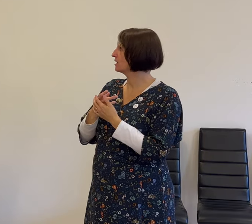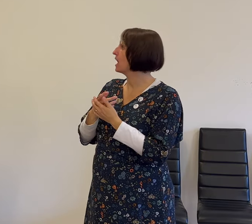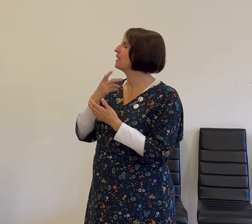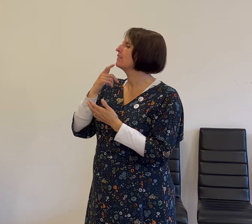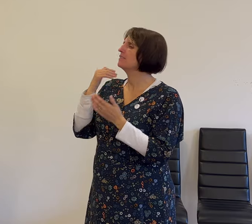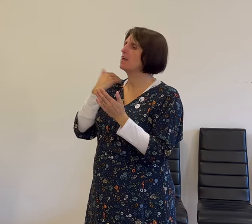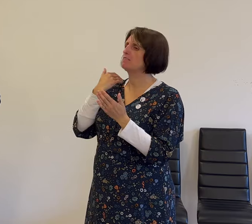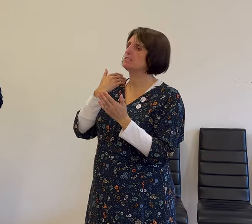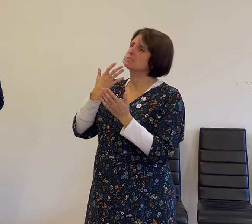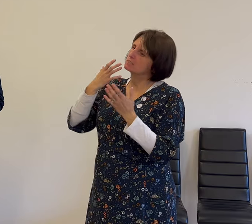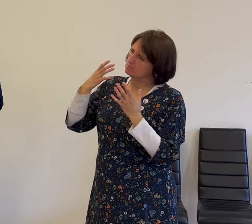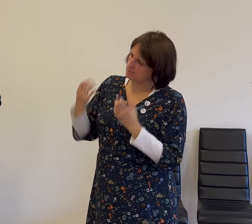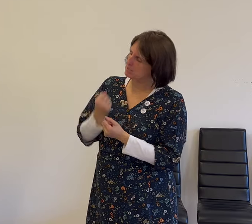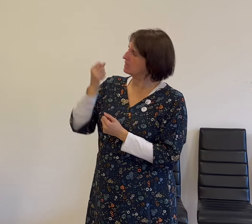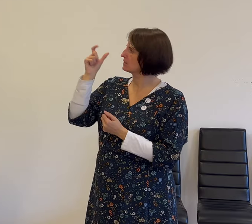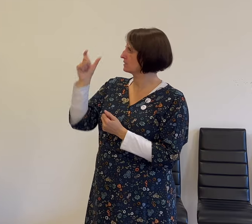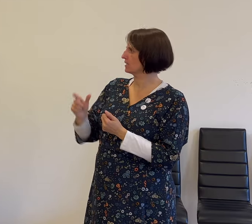vítězí.